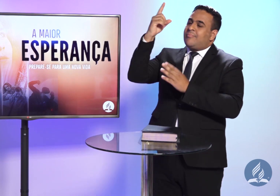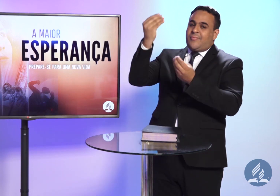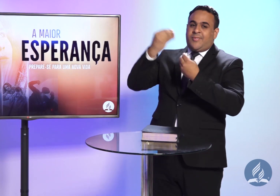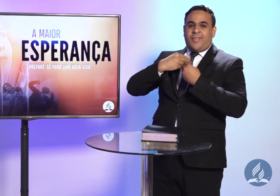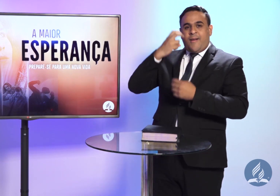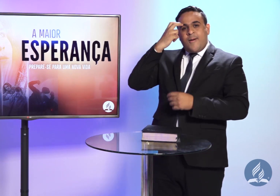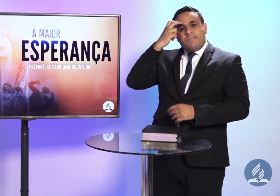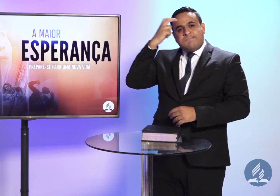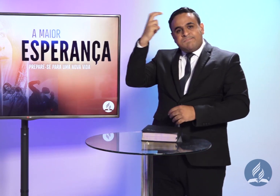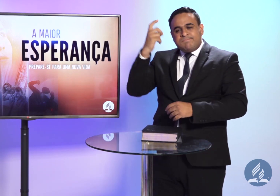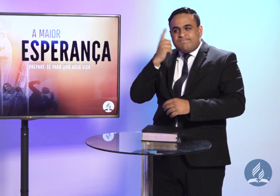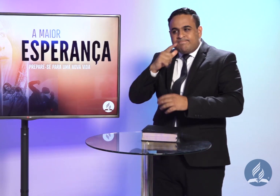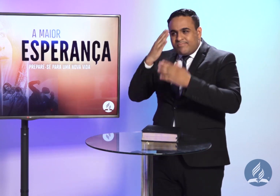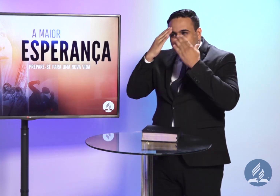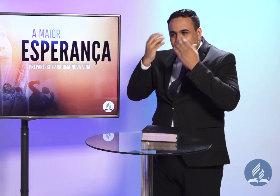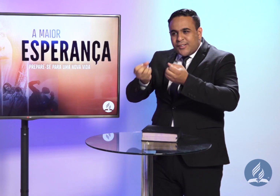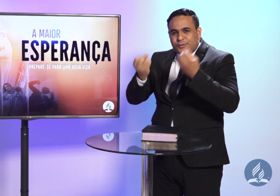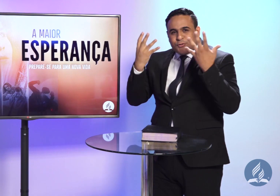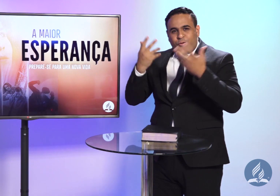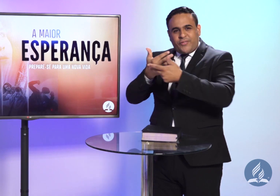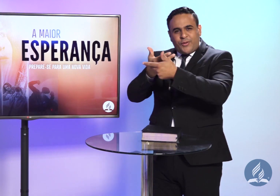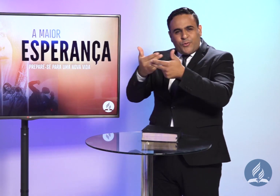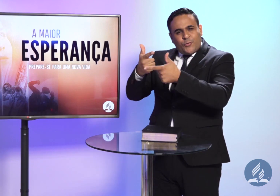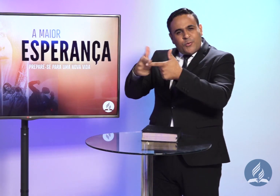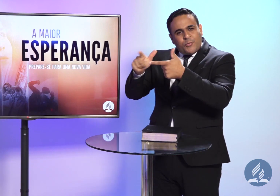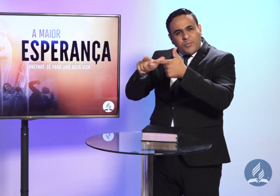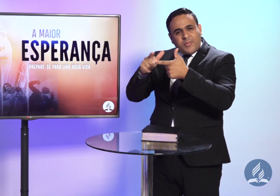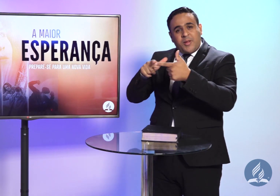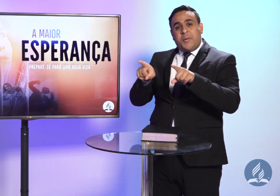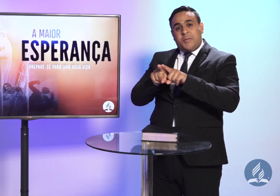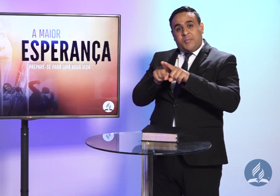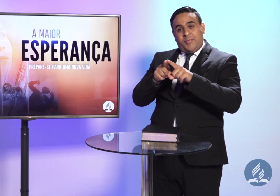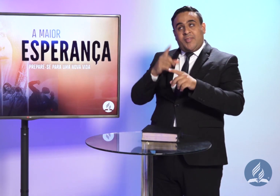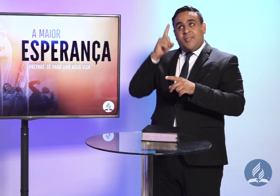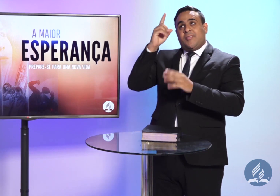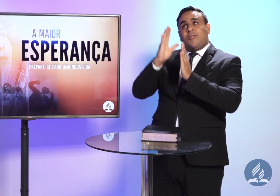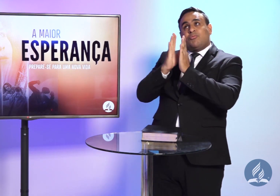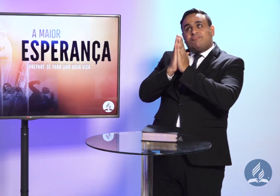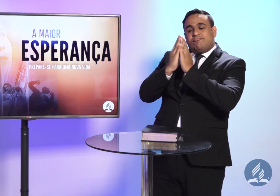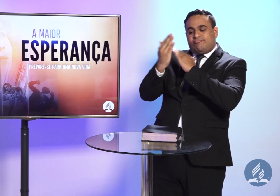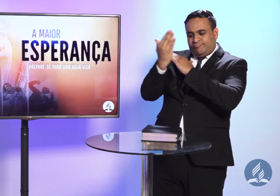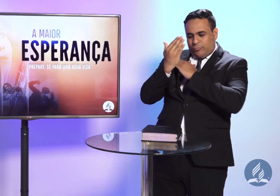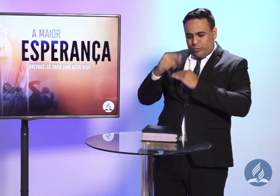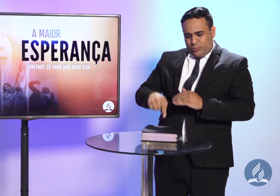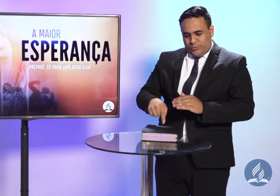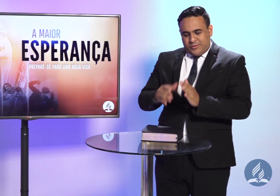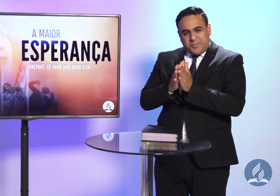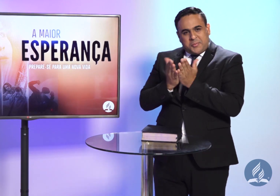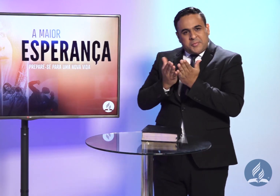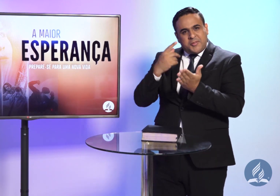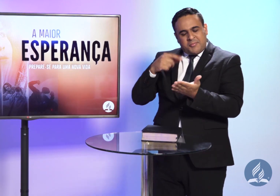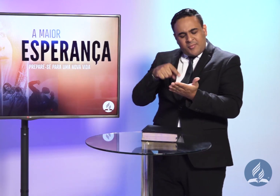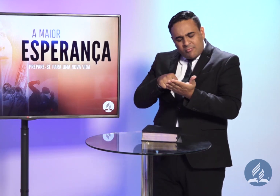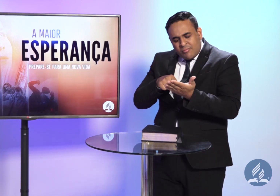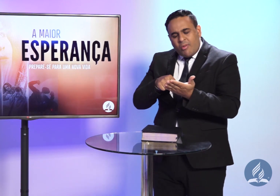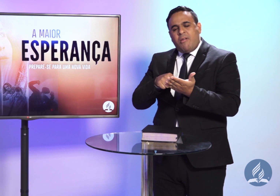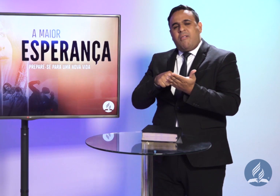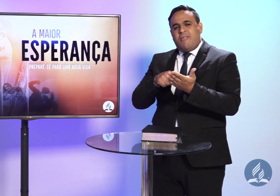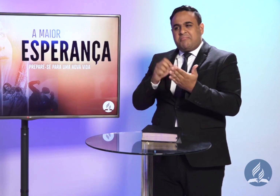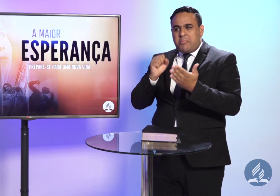erradas e nós precisamos pedir discernimento para Deus para ajudar essas pessoas a encontrarem